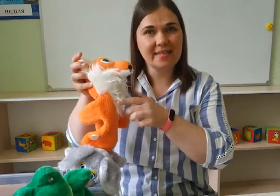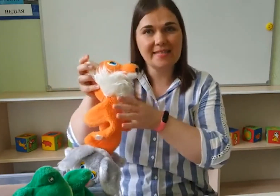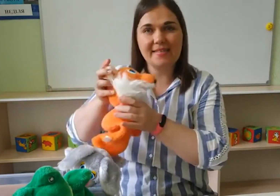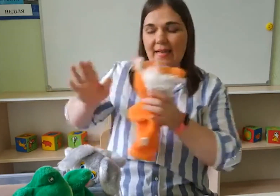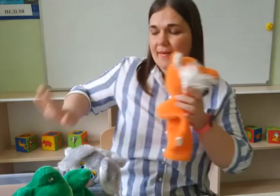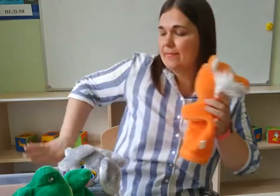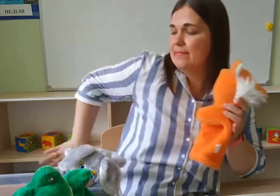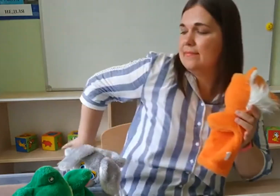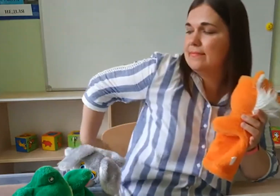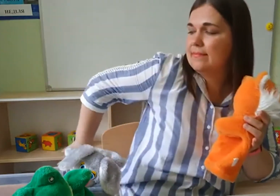лисиця.